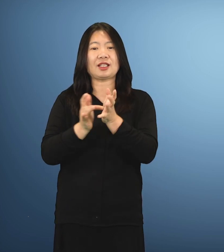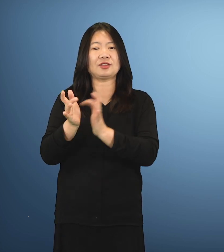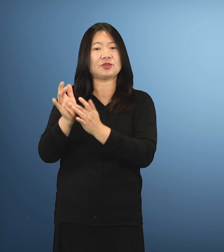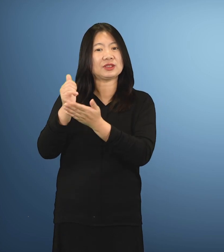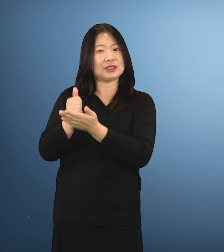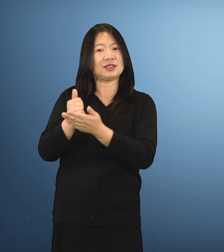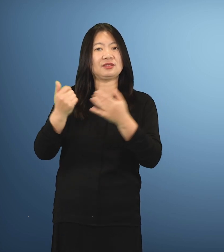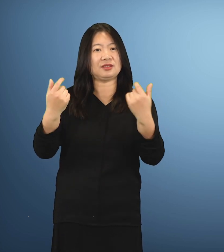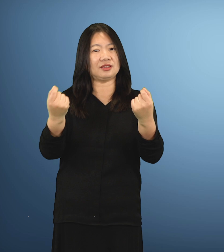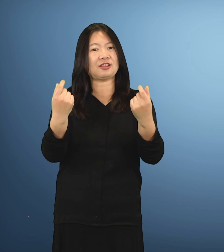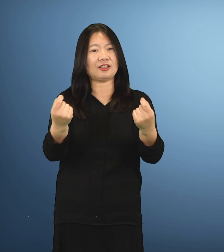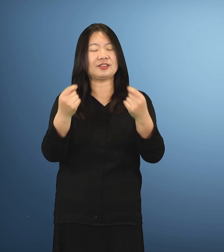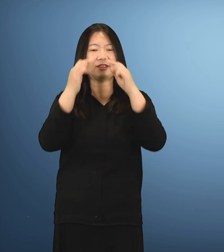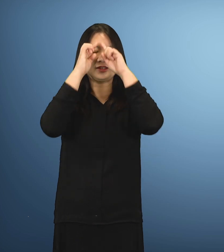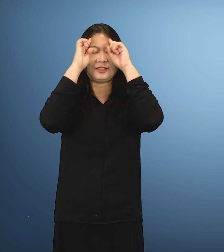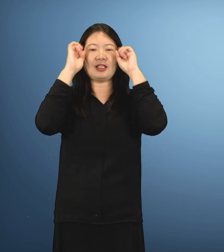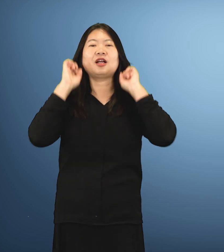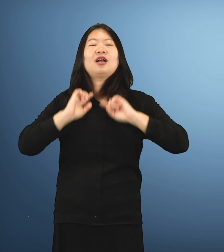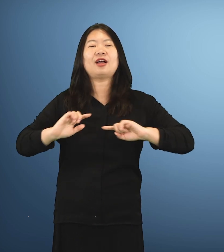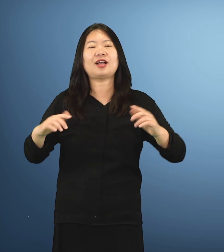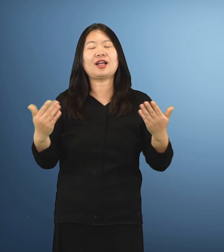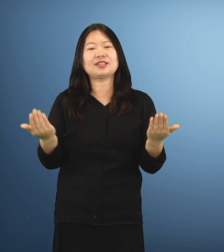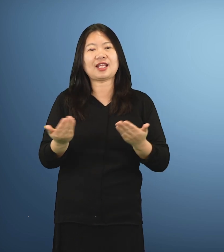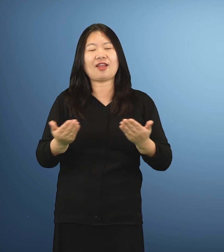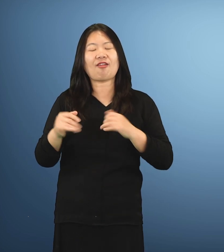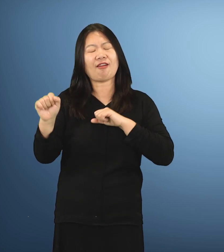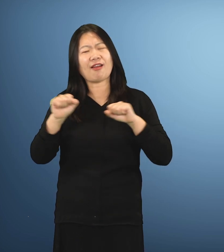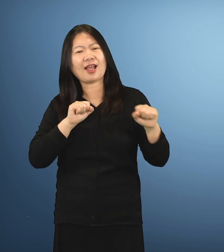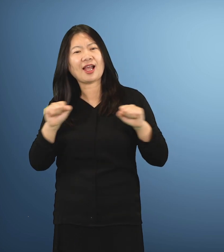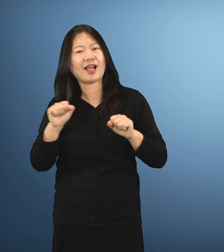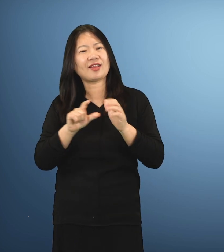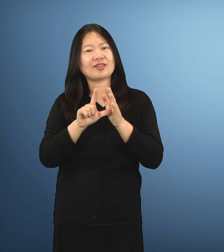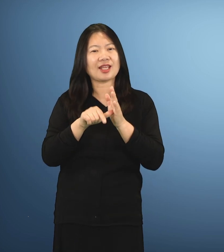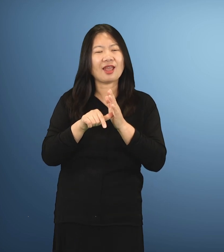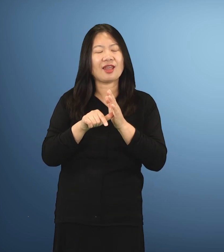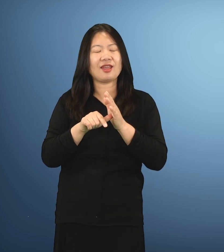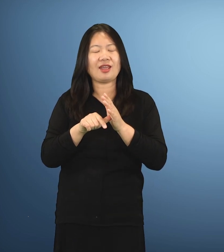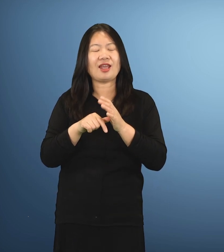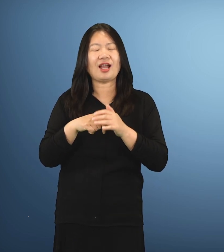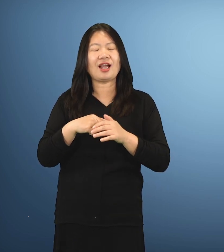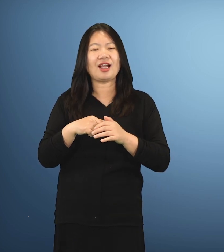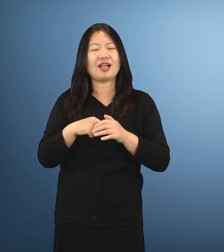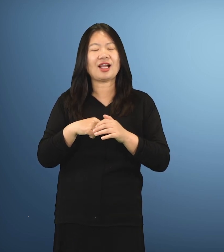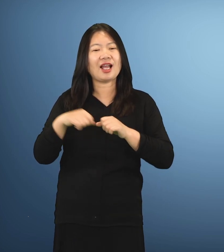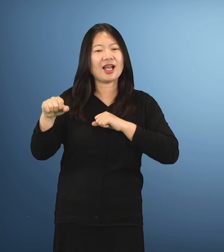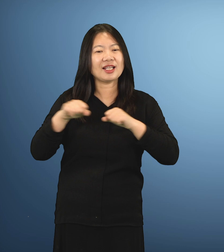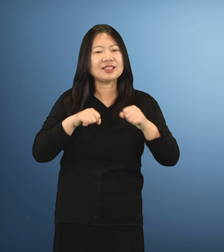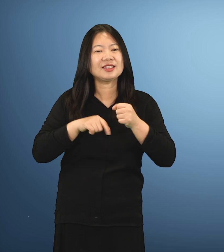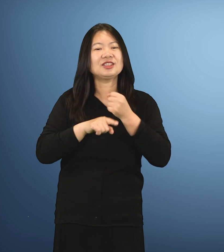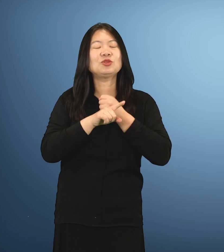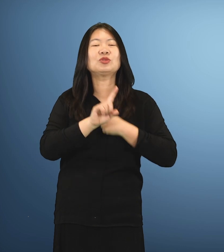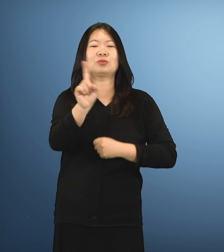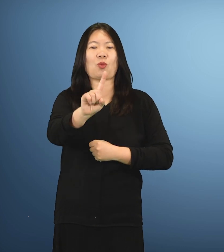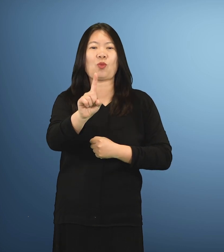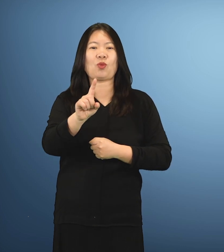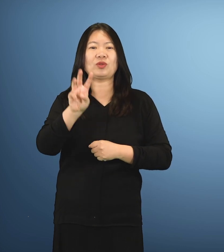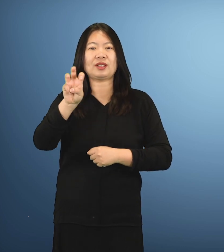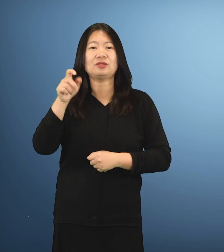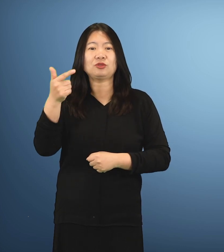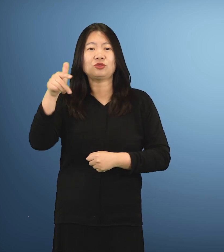예수님이 이런 사역의 행위를 왜 하셨는가? 36절을 한번